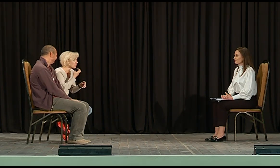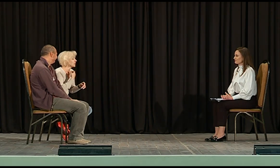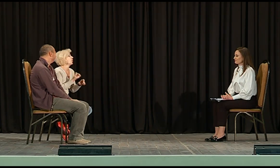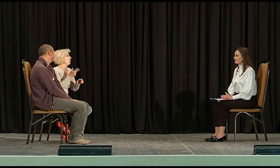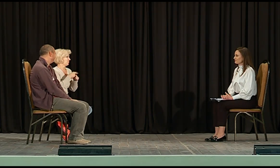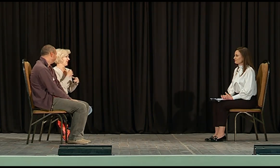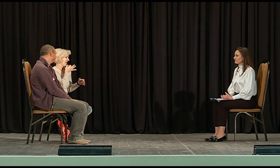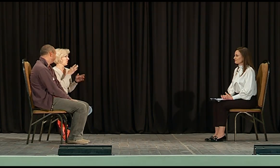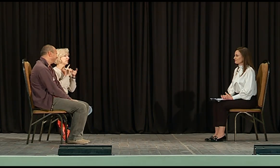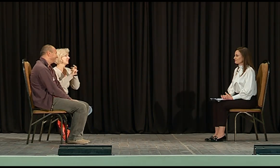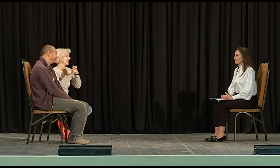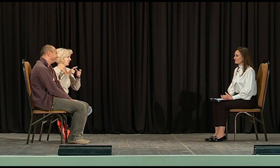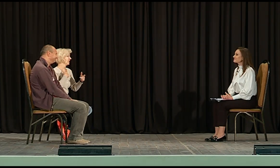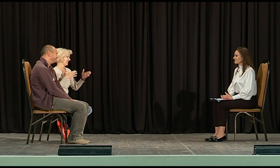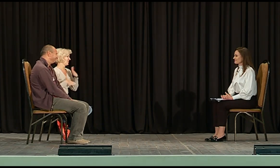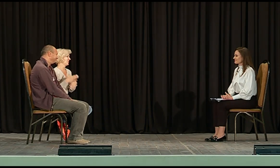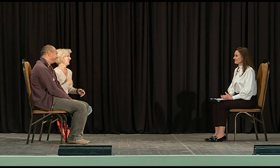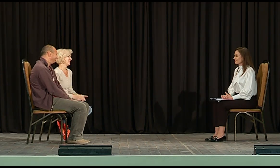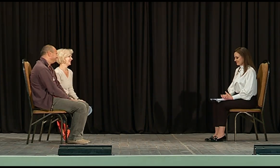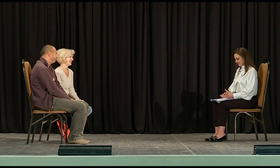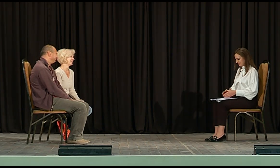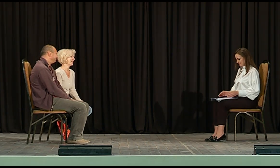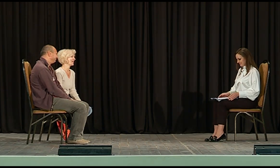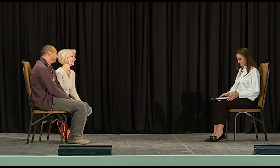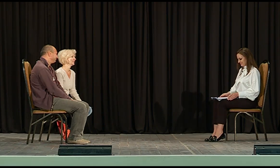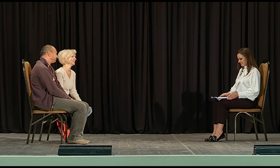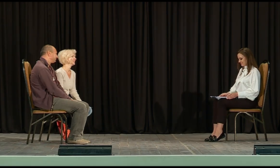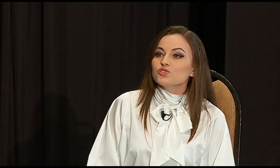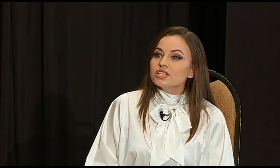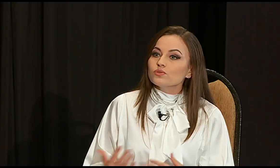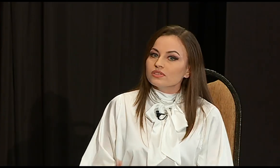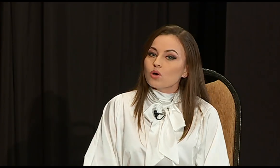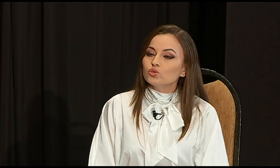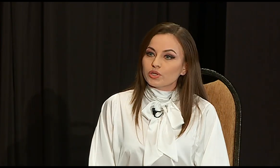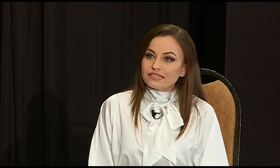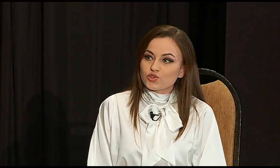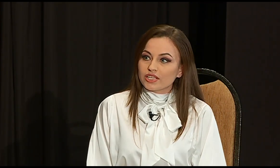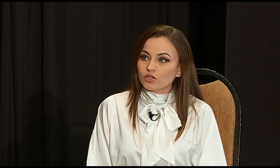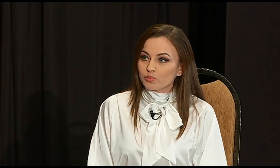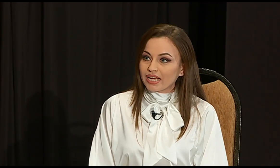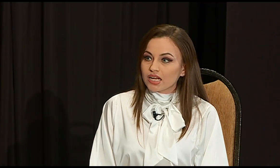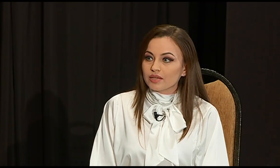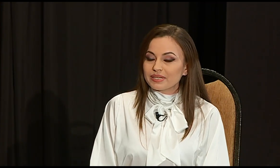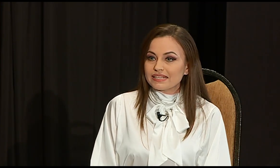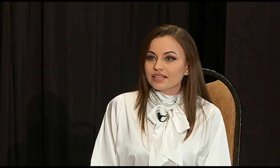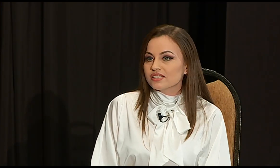asta m-a generat într-o artă, să spunem așa. Cine sunt autorii scenetelor pe care le prezentați